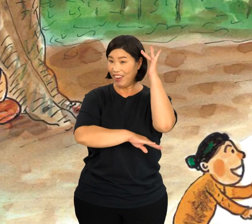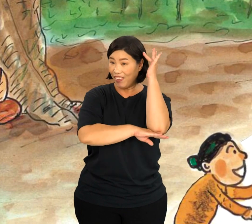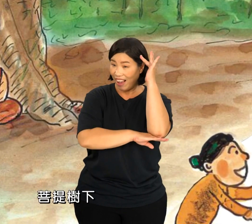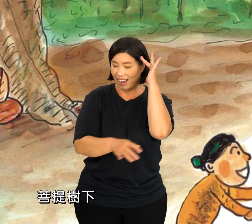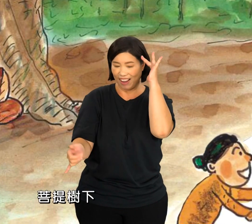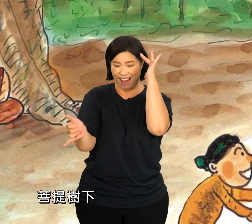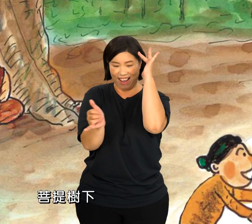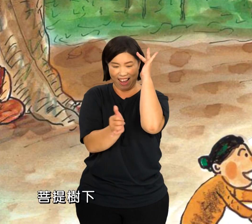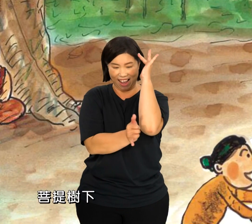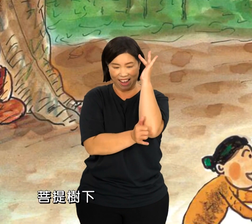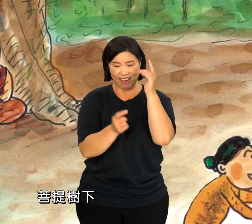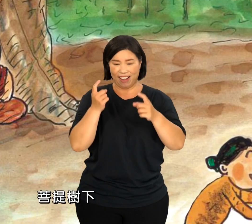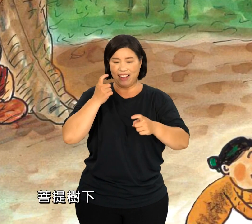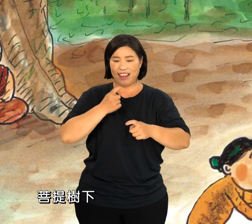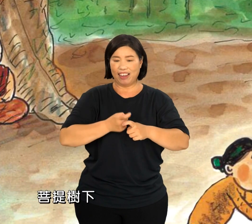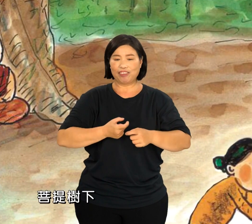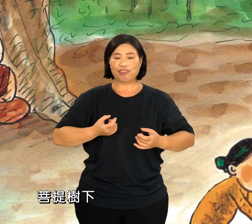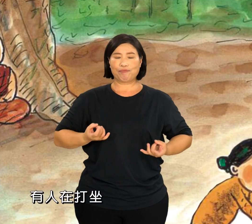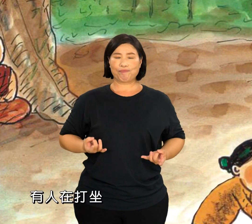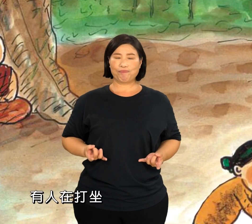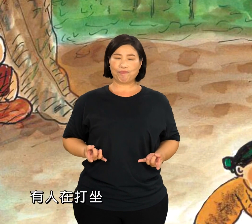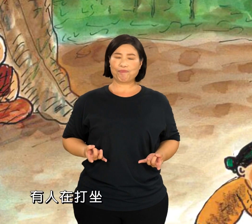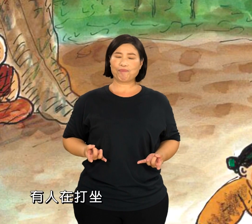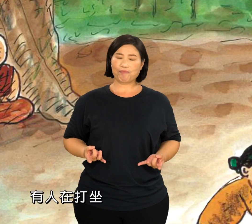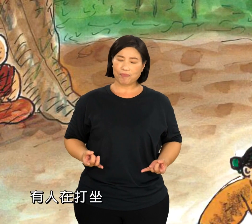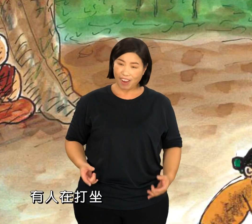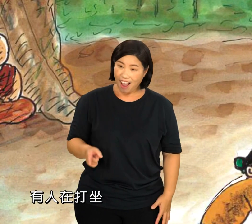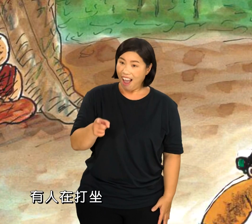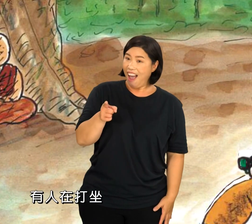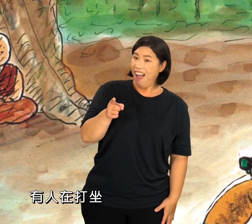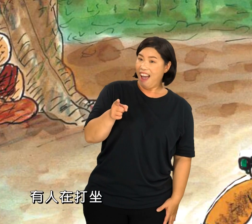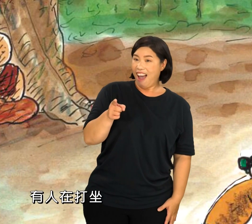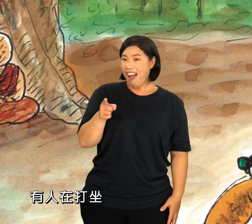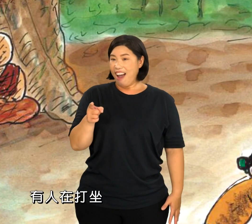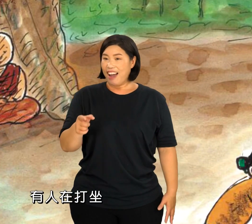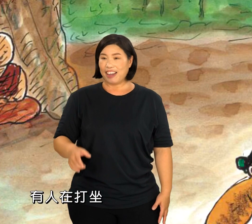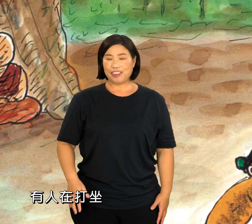菩提树下有人在打坐，